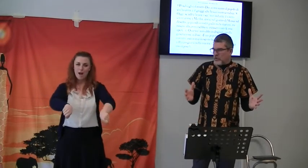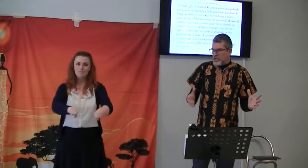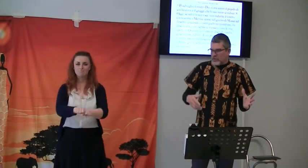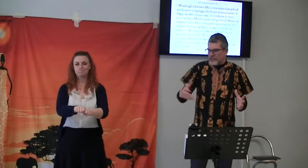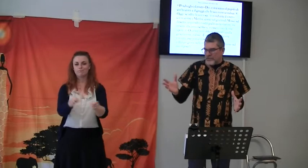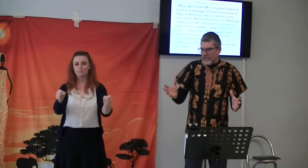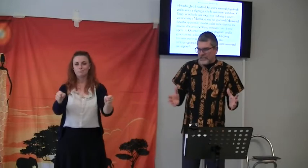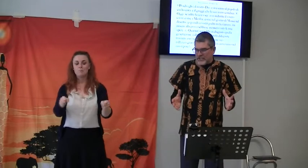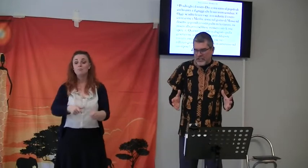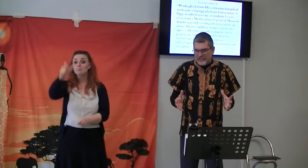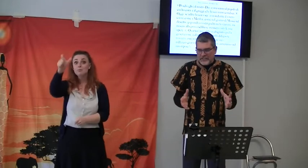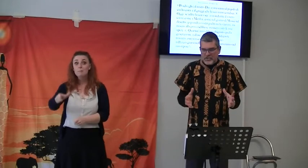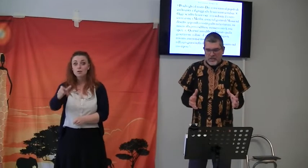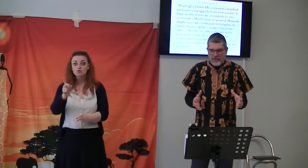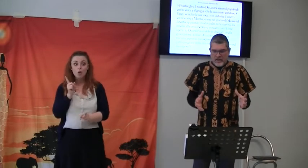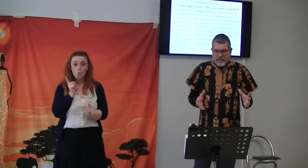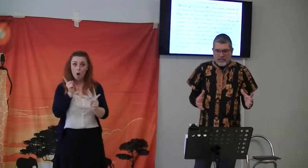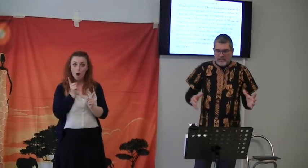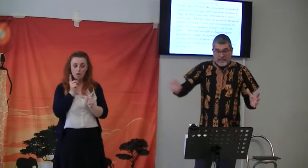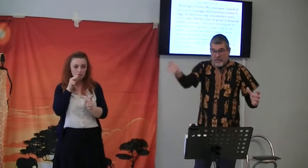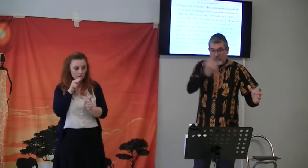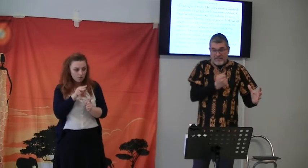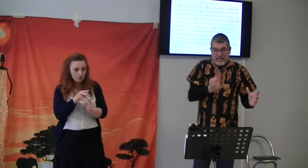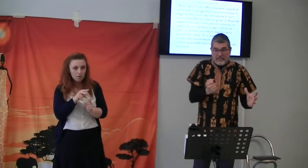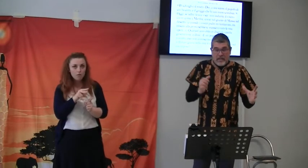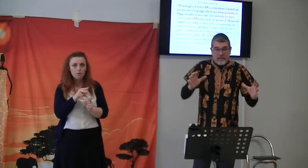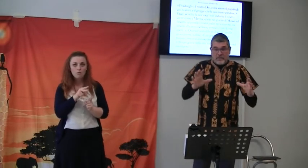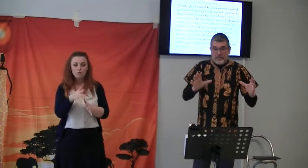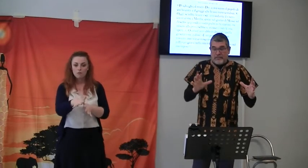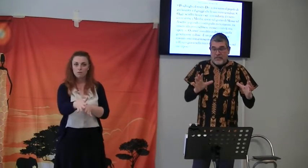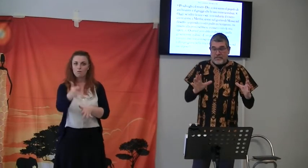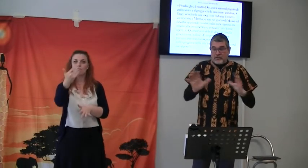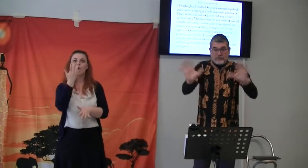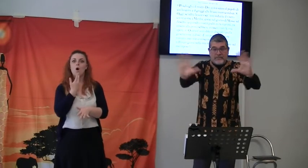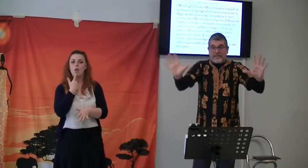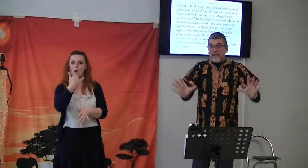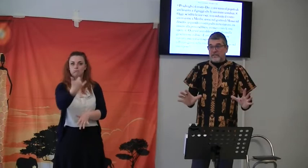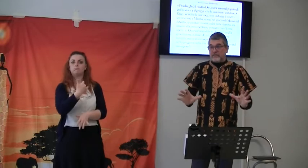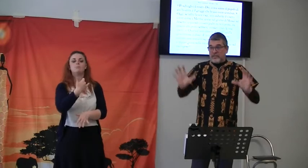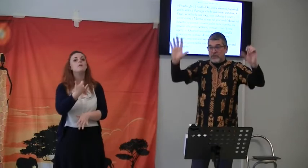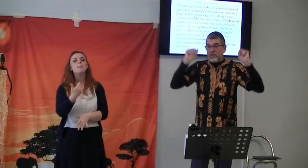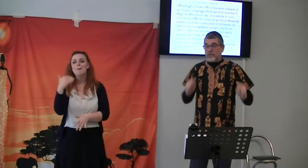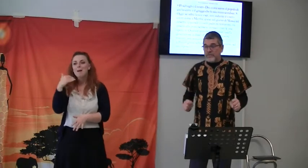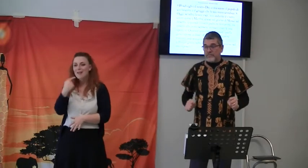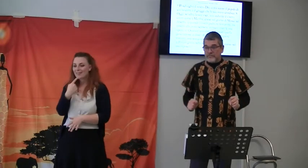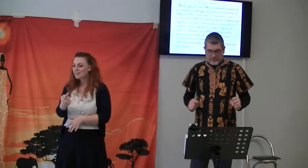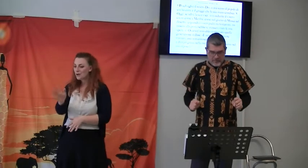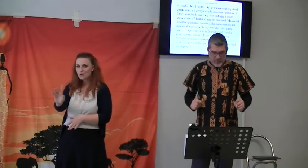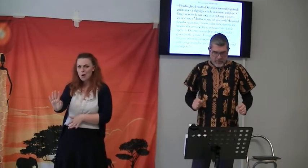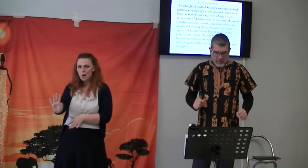lì colui che custodiva i carcerati che diceva che stava per ammazzarsi, e allora Paolo si è detto: non ti ammazzare, noi siamo ancora qui.